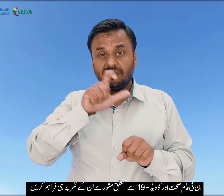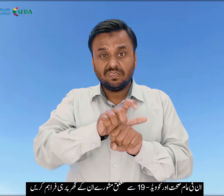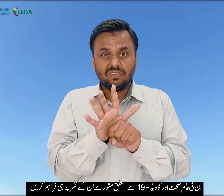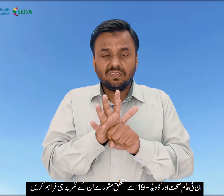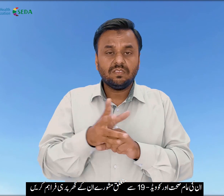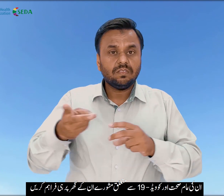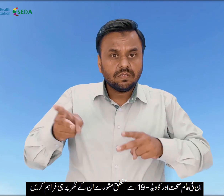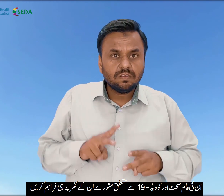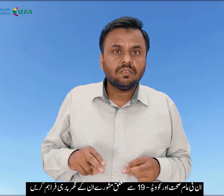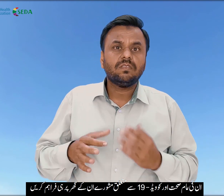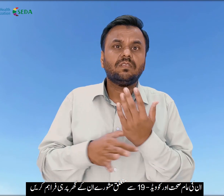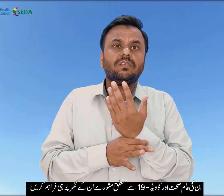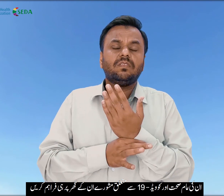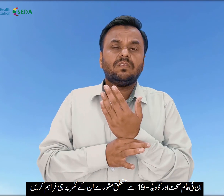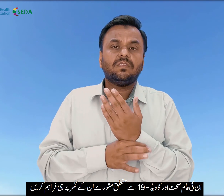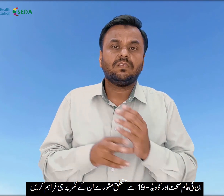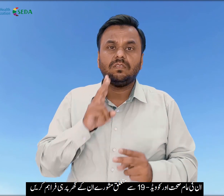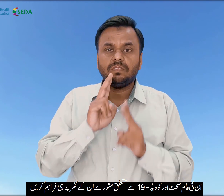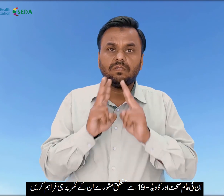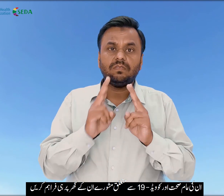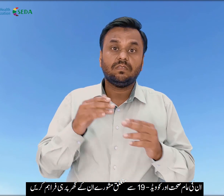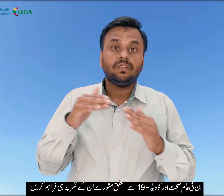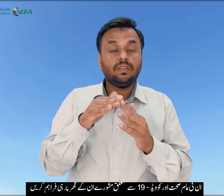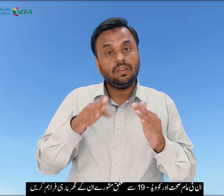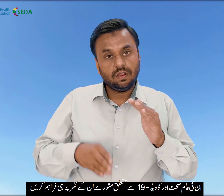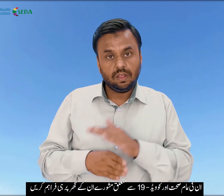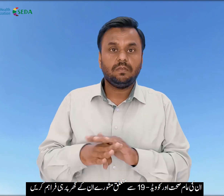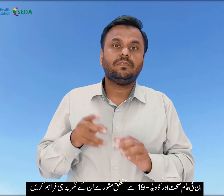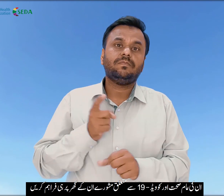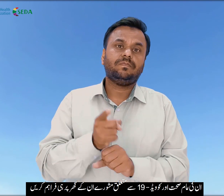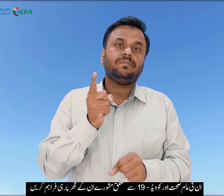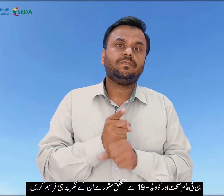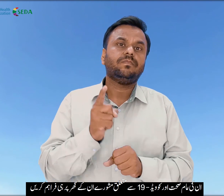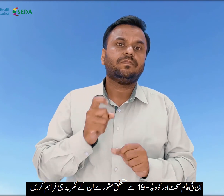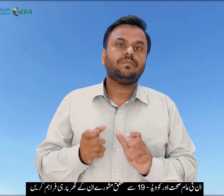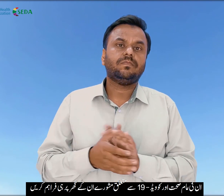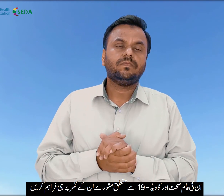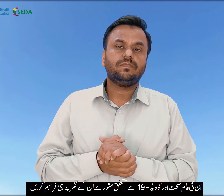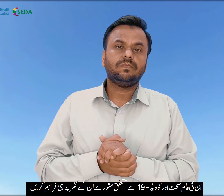اور کووڈ-19 سے متعلق مشورے ان کے گھر پر ہی فراہم کریں۔